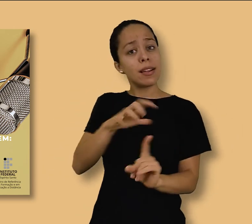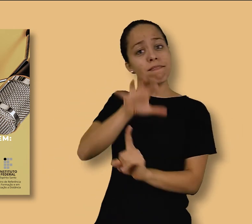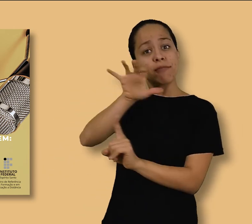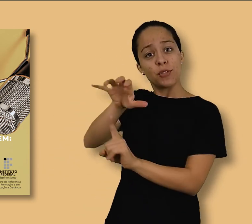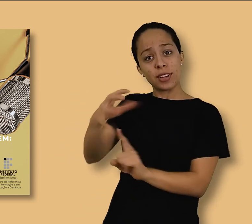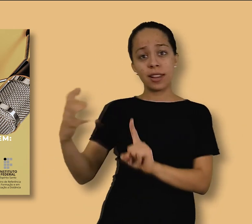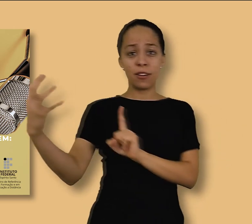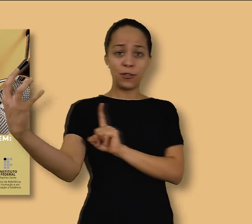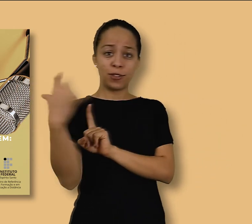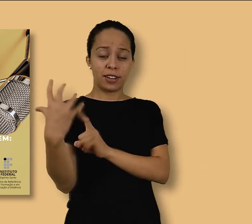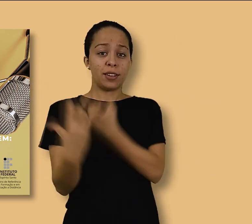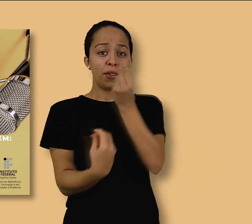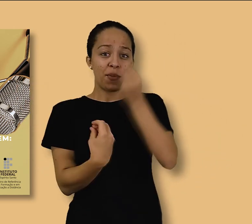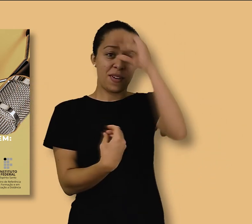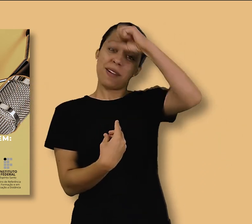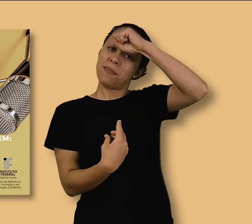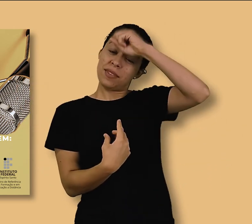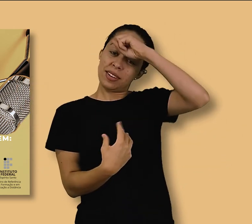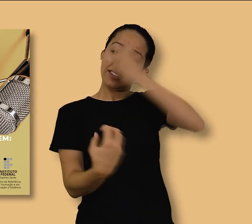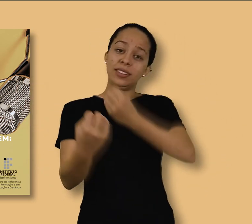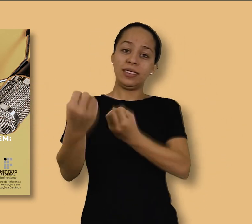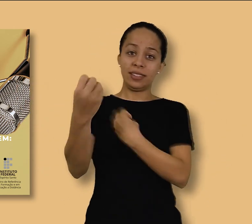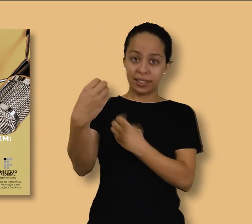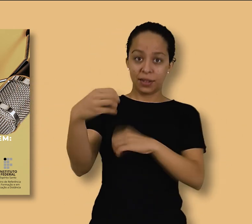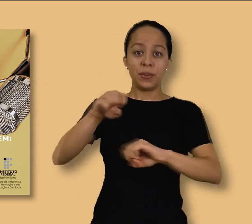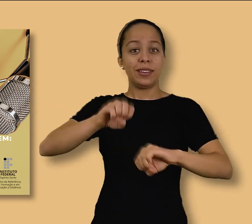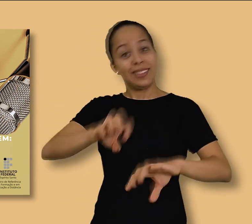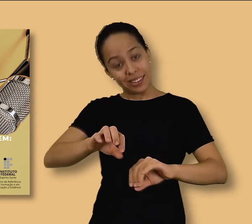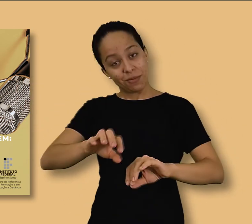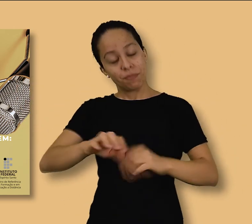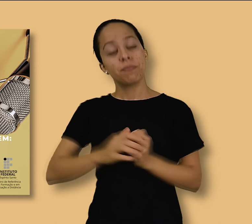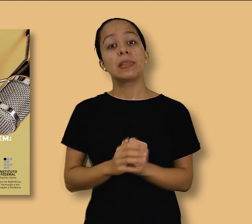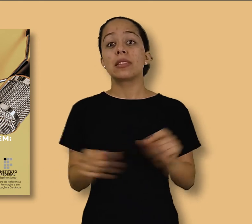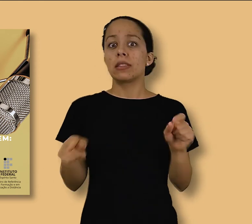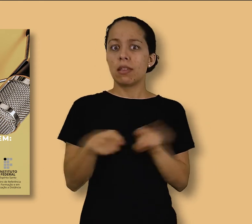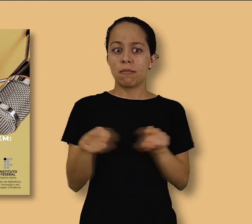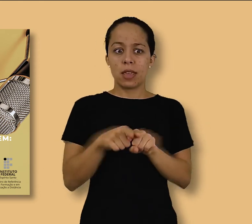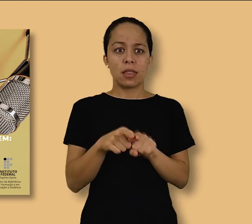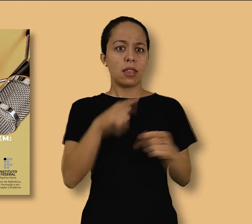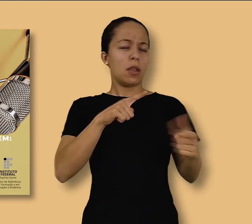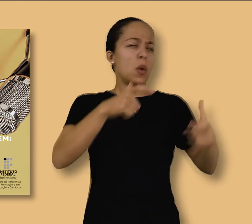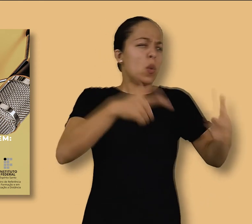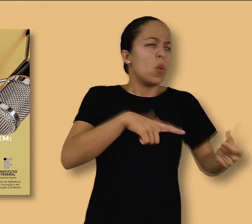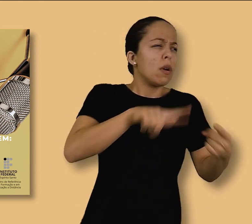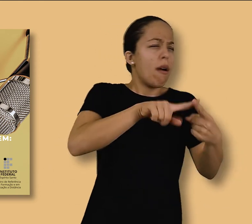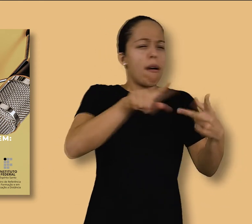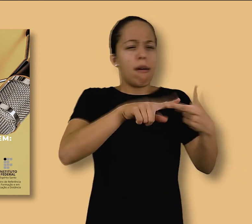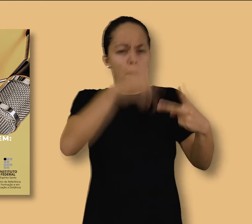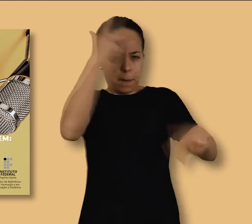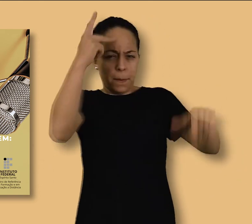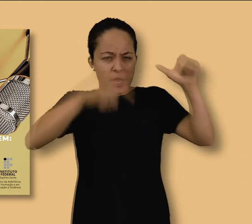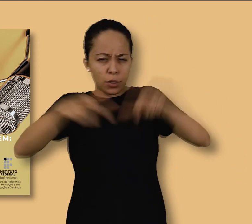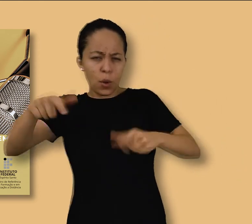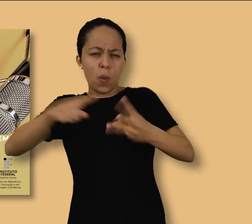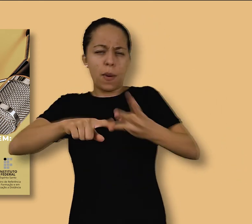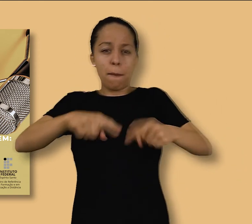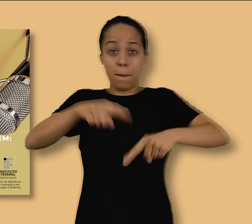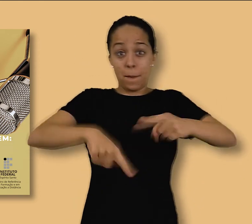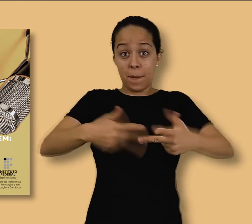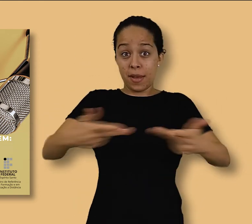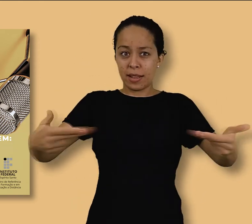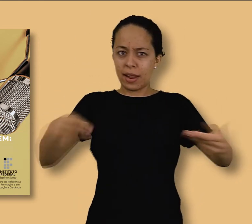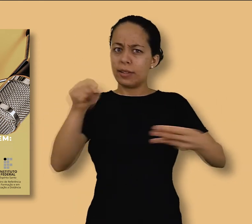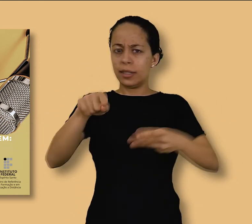que tem a ver com todas as variáveis que eu citei e tem a ver com a cor responsabilização de todos os atores que estão